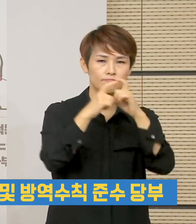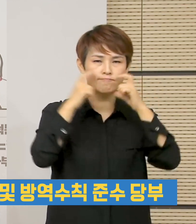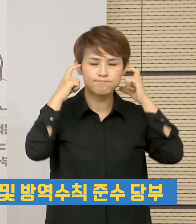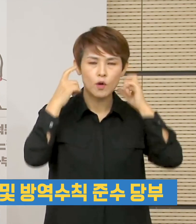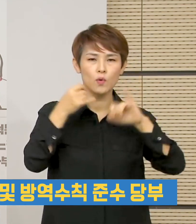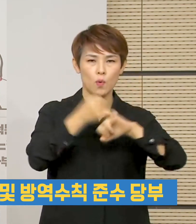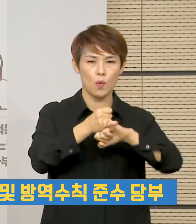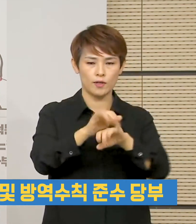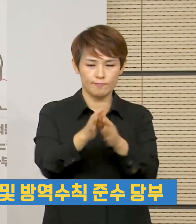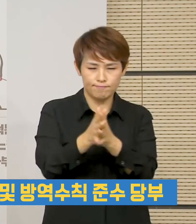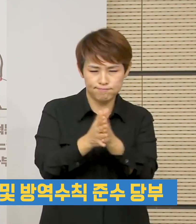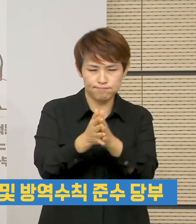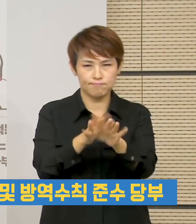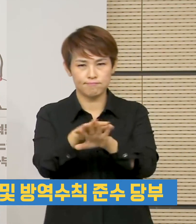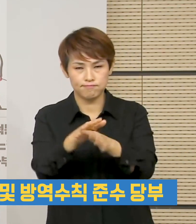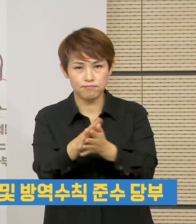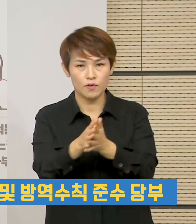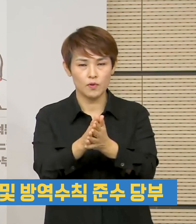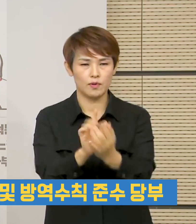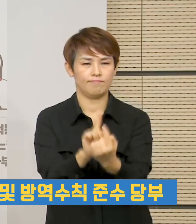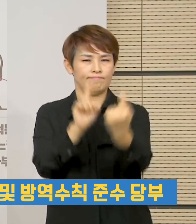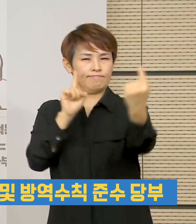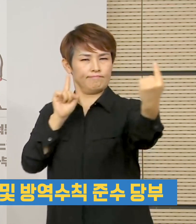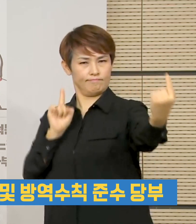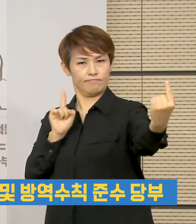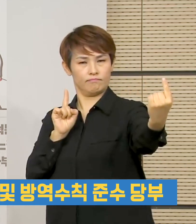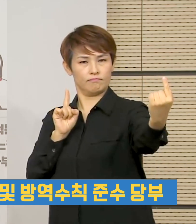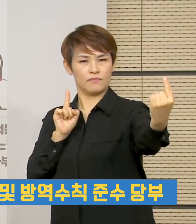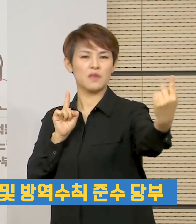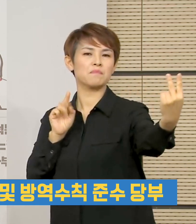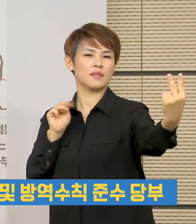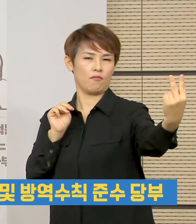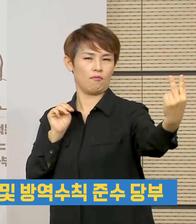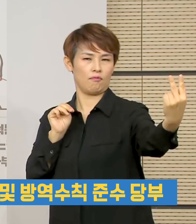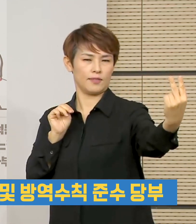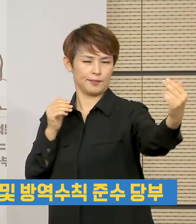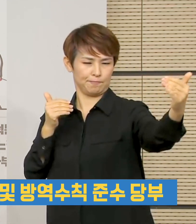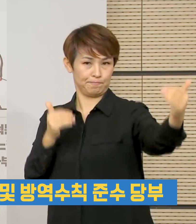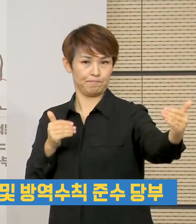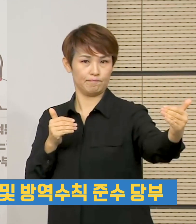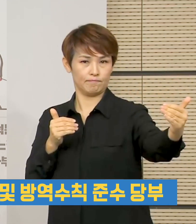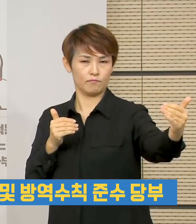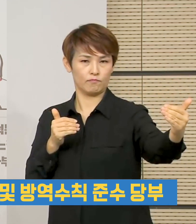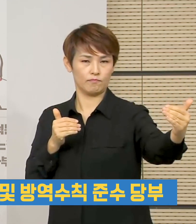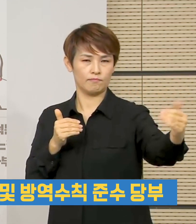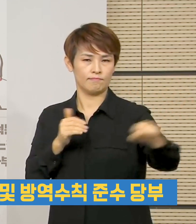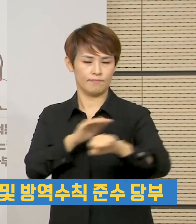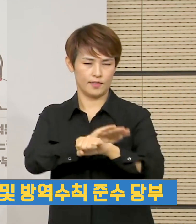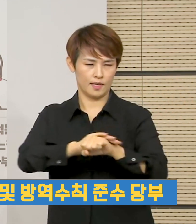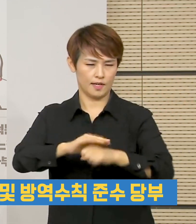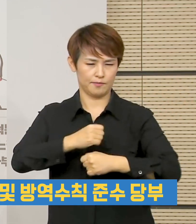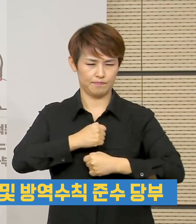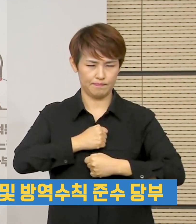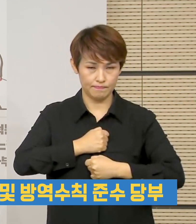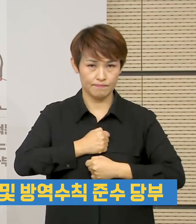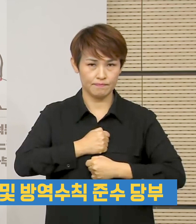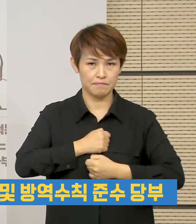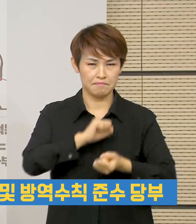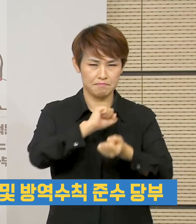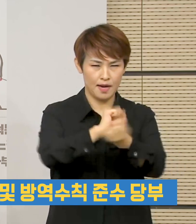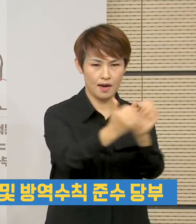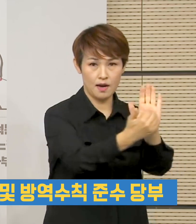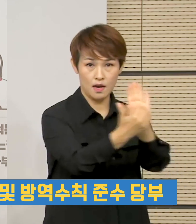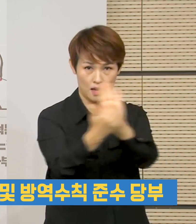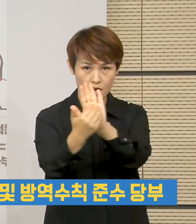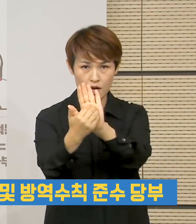손소독 1 s 2 m 그리도 길 거리를 유지하는 등 박력 수 측을 철저히 지켜 감염병